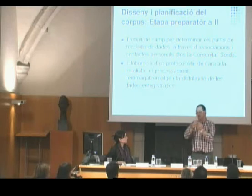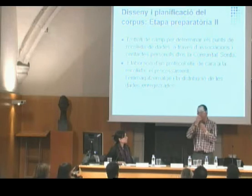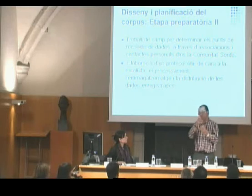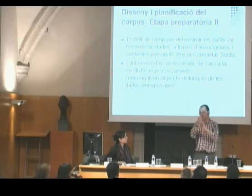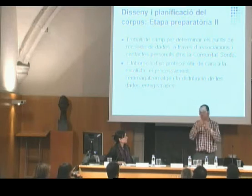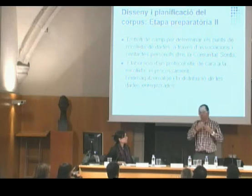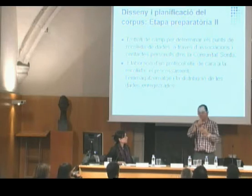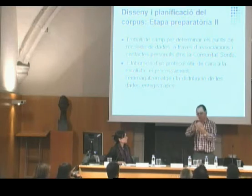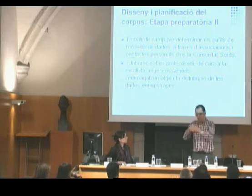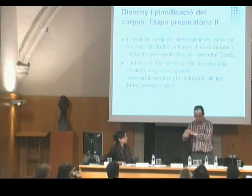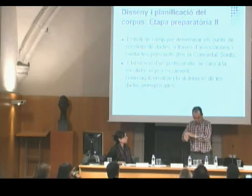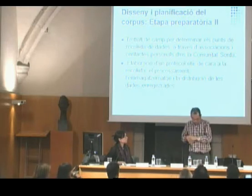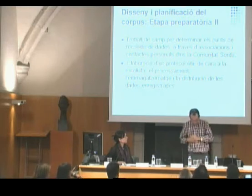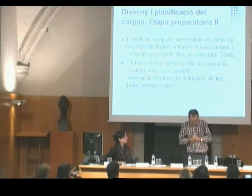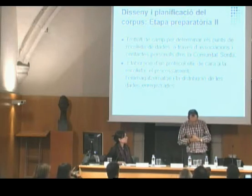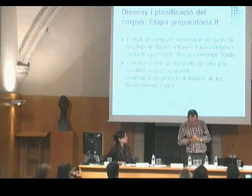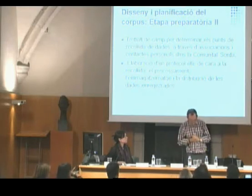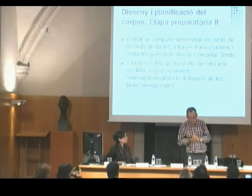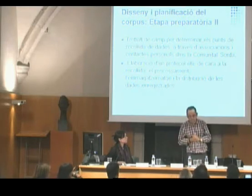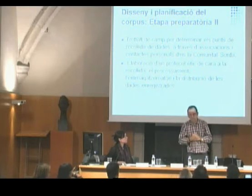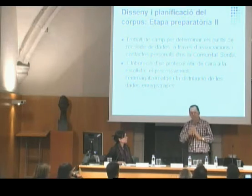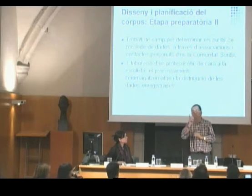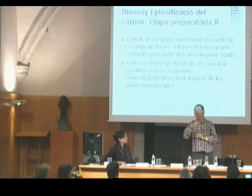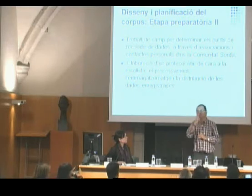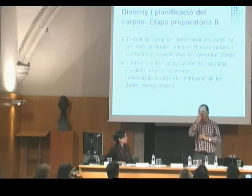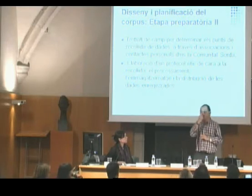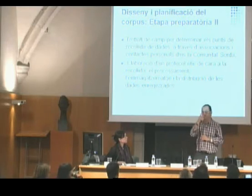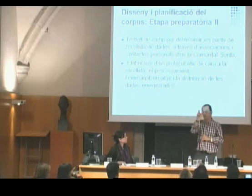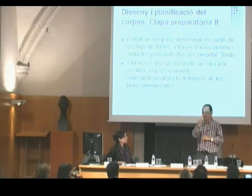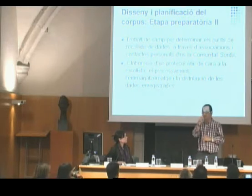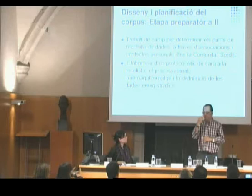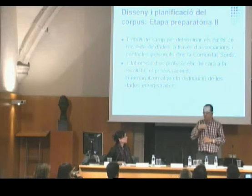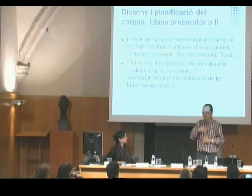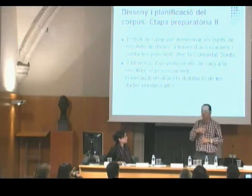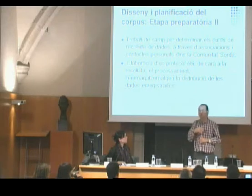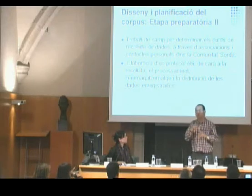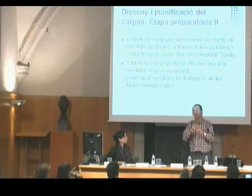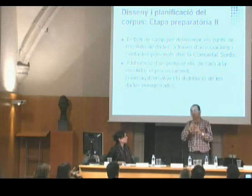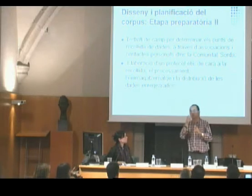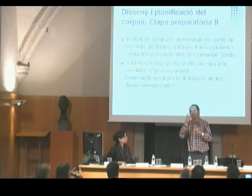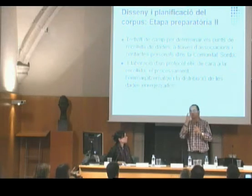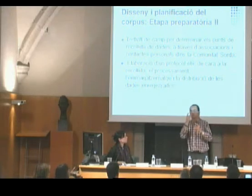i nosaltres enregistrarem els seus discursos, que després treballarem sobre aquests discursos.